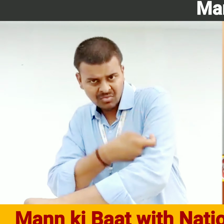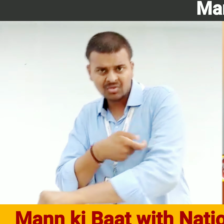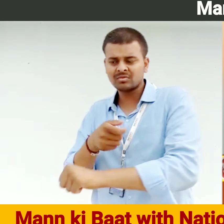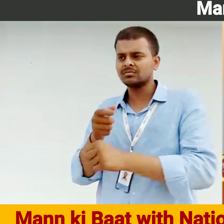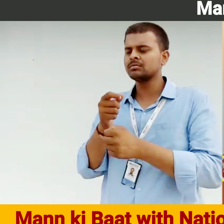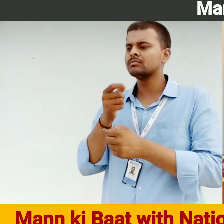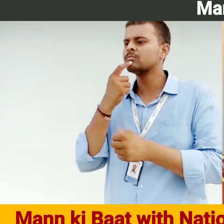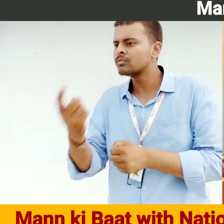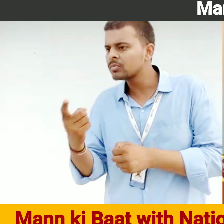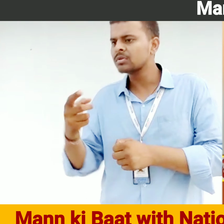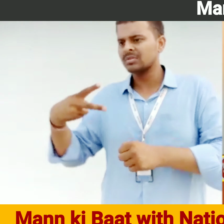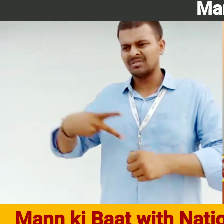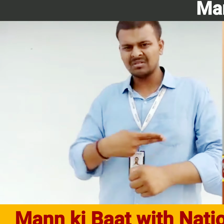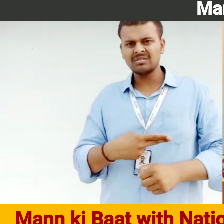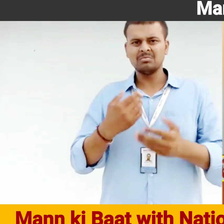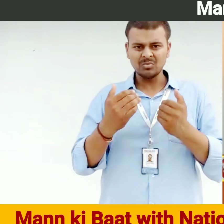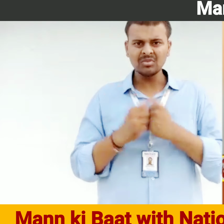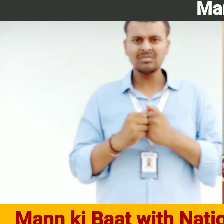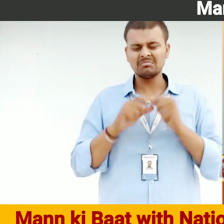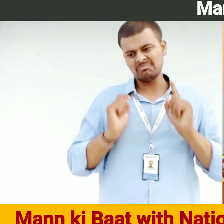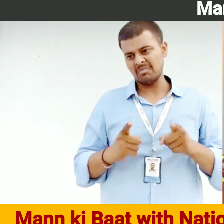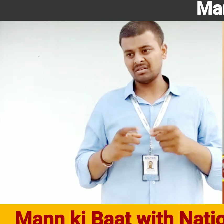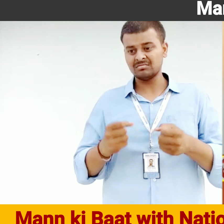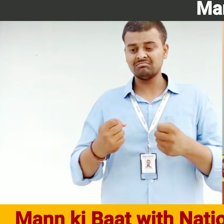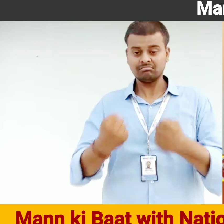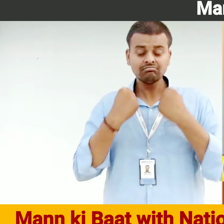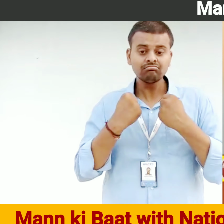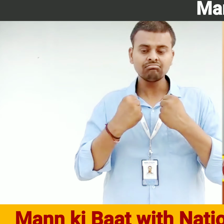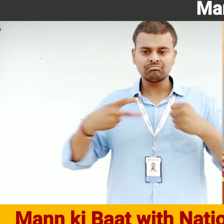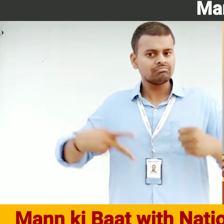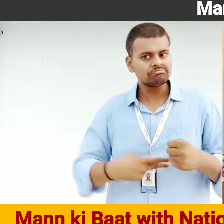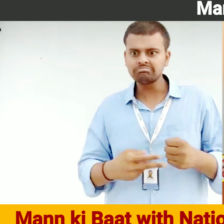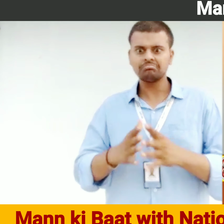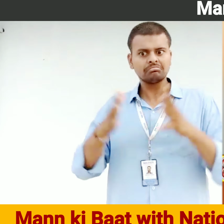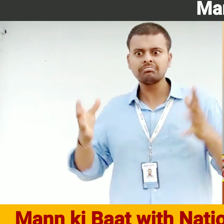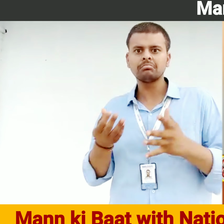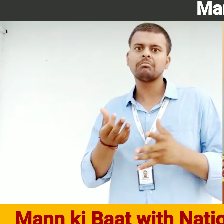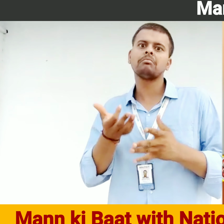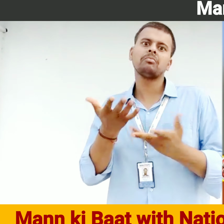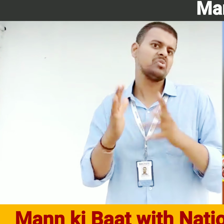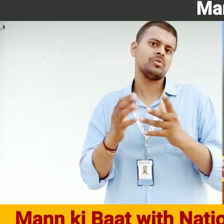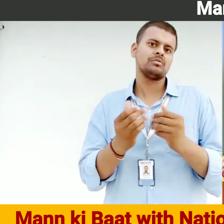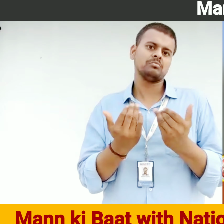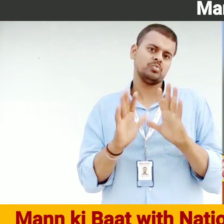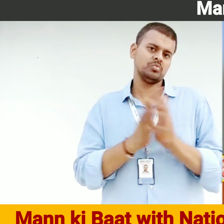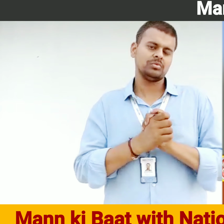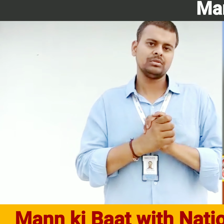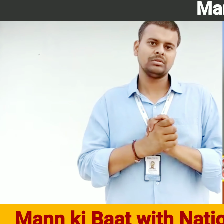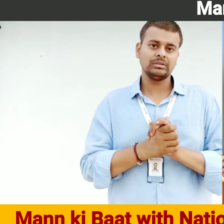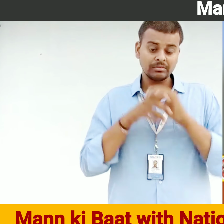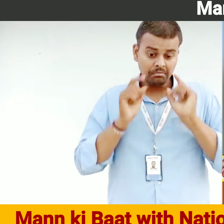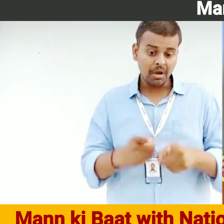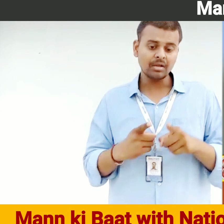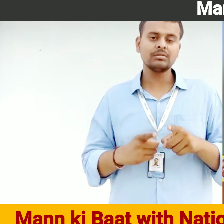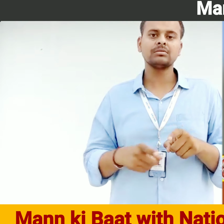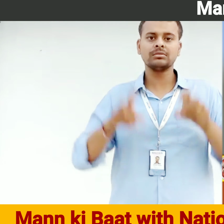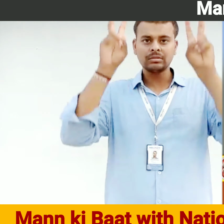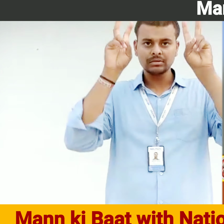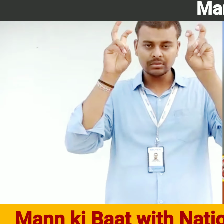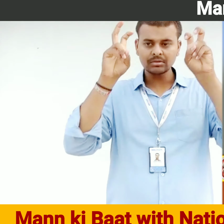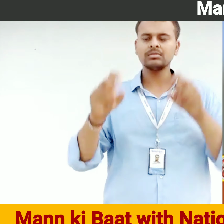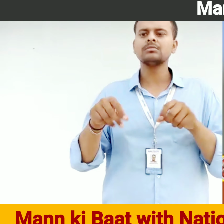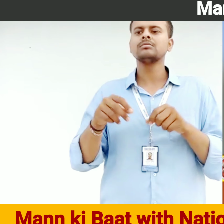थी, लेकिन दिहाड़ी मजदूरी करने वाले जीवा के लिए अपने खर्च से इतना बड़ा ऑपरेशन करवाना संभव